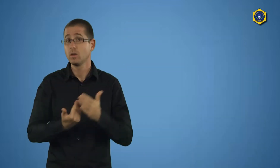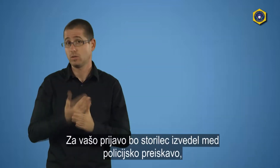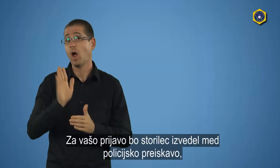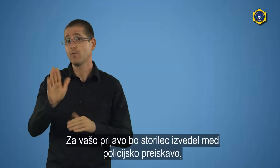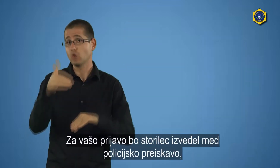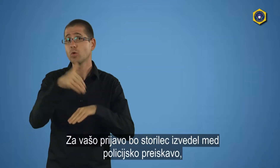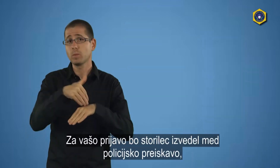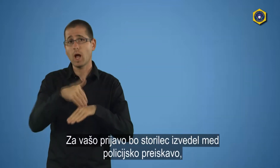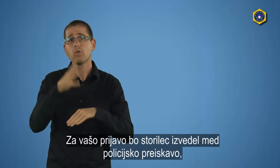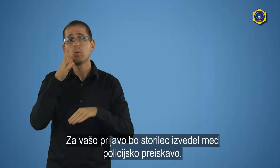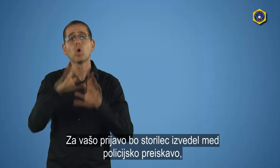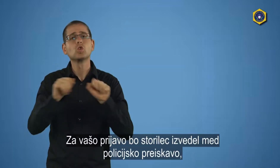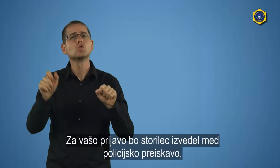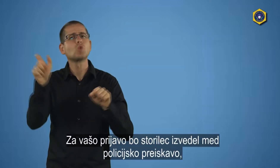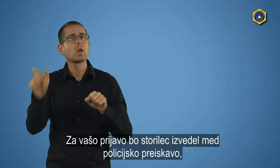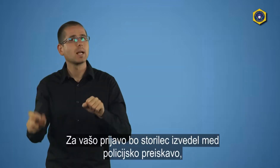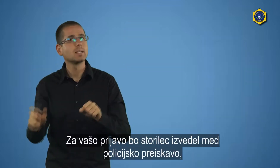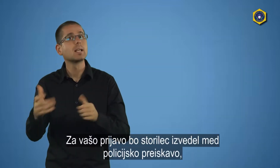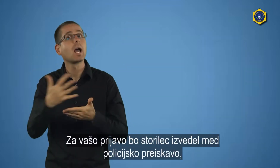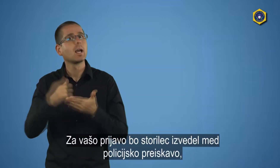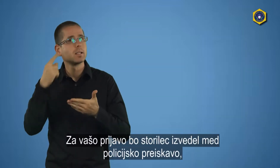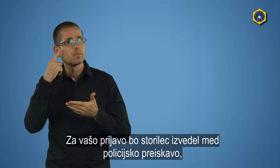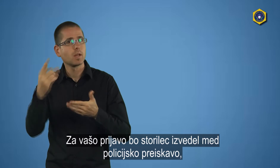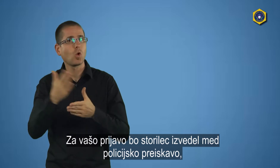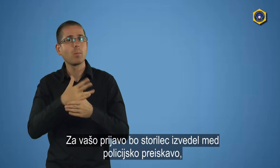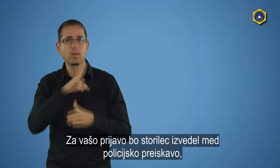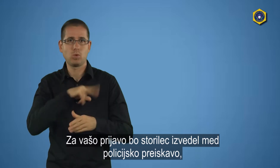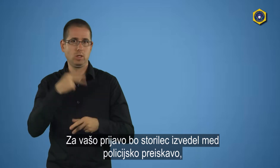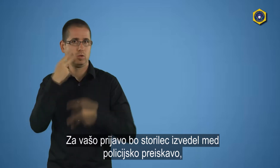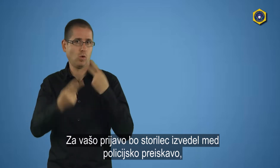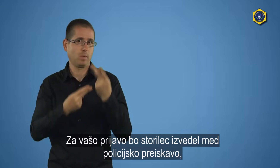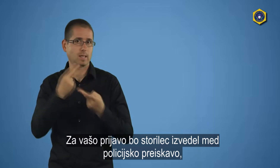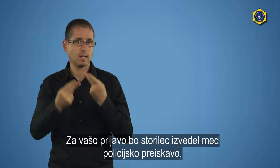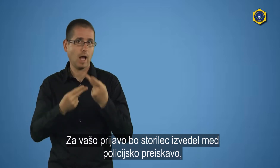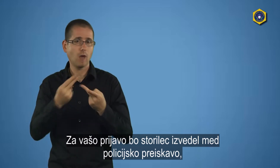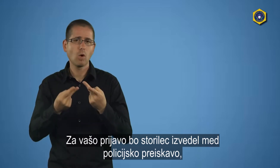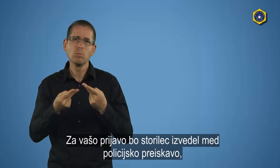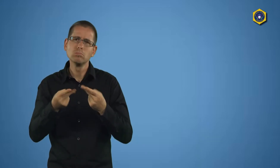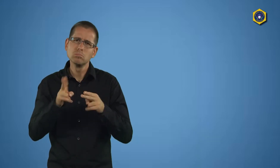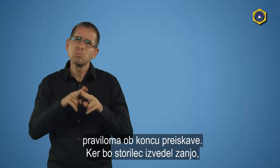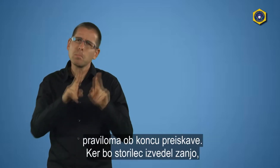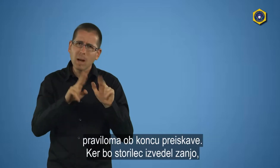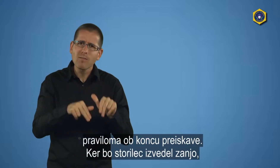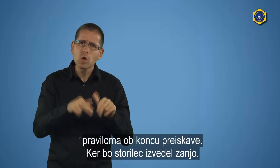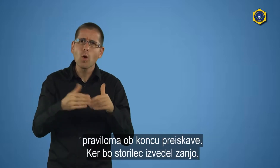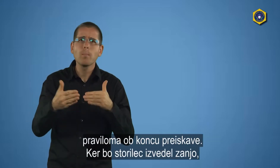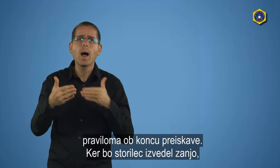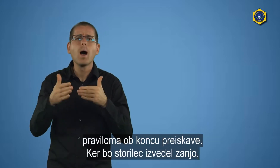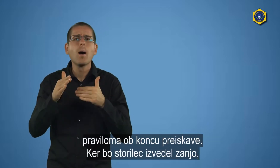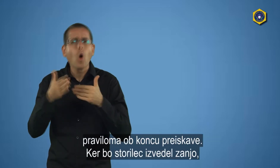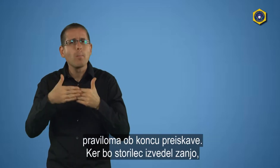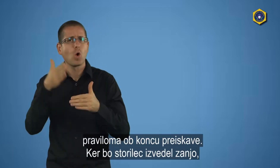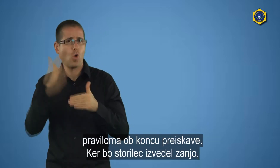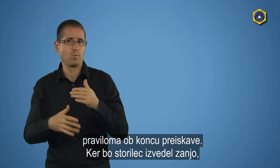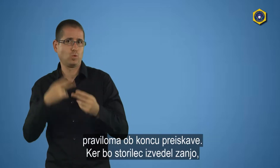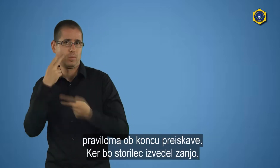Za vašo prijavo bo storilec izvedel med policijsko preiskavo, praviloma ob koncu preiskave.